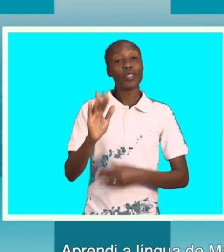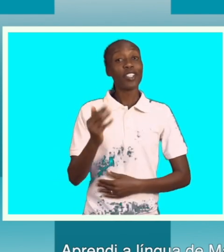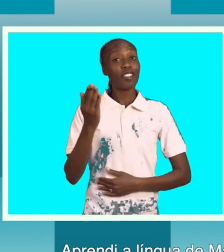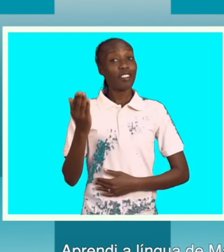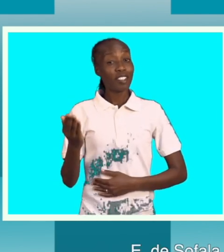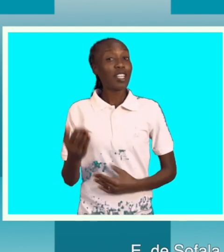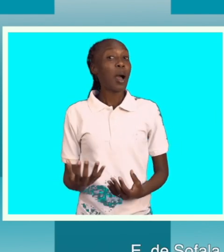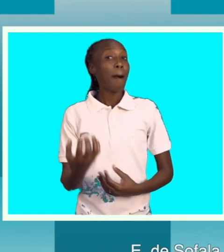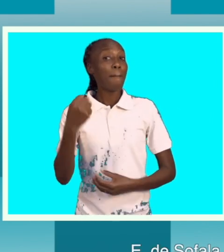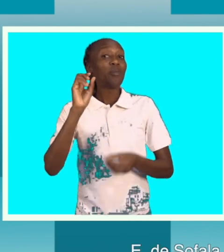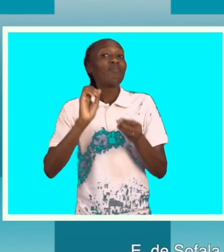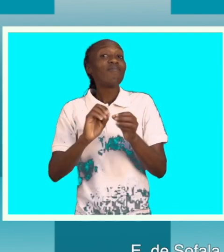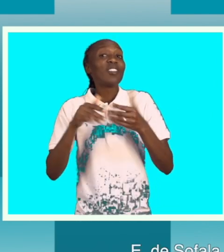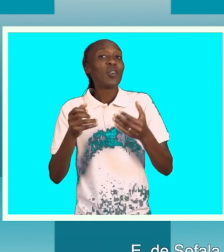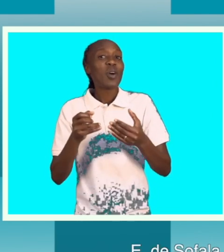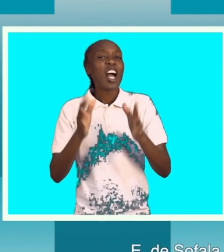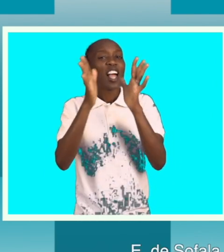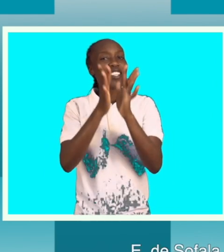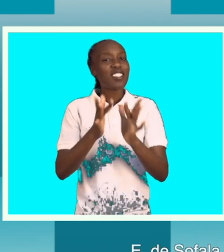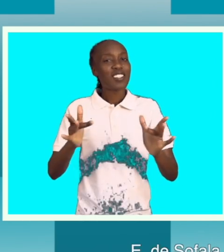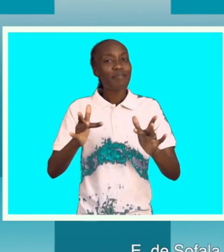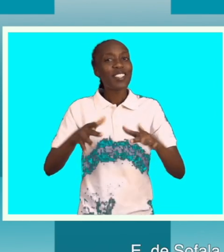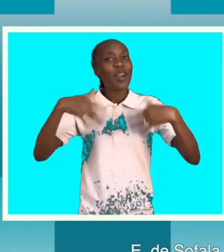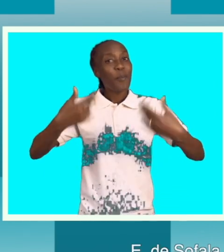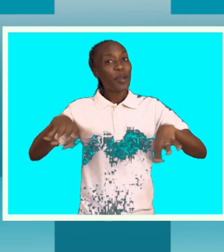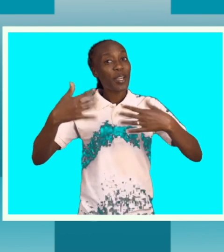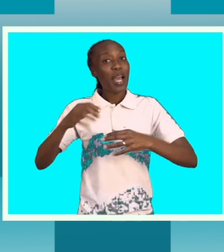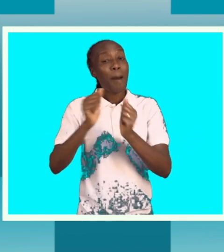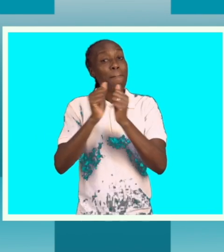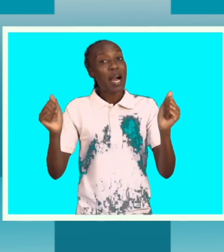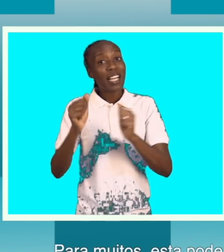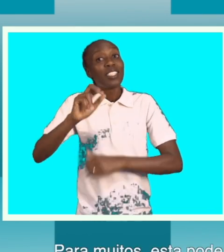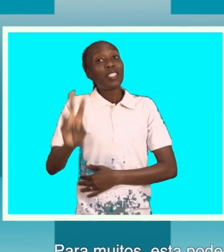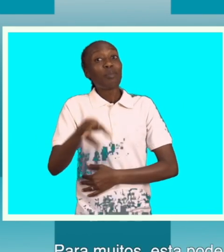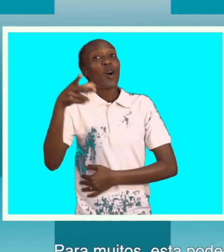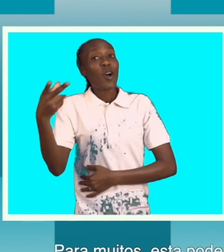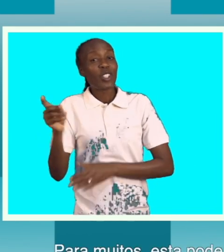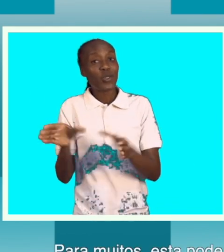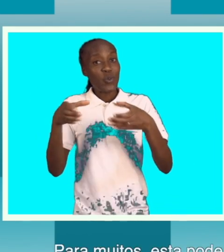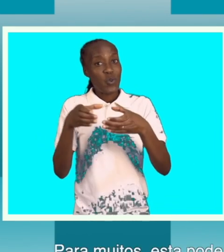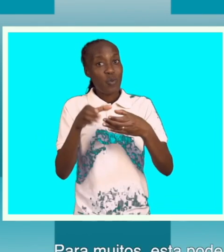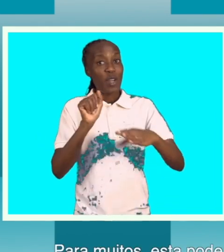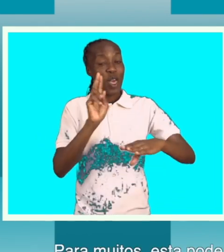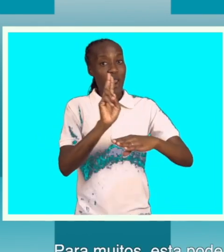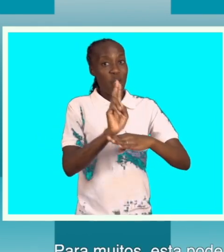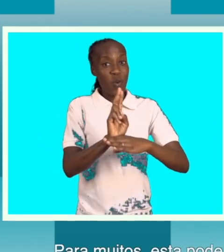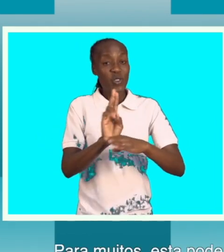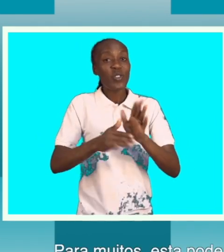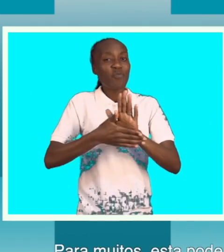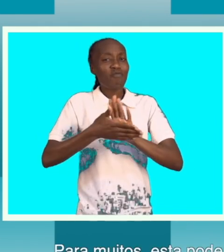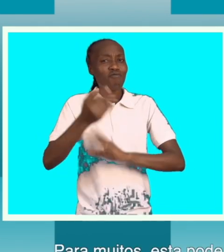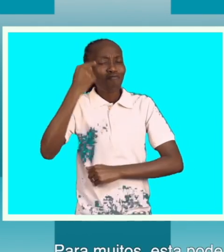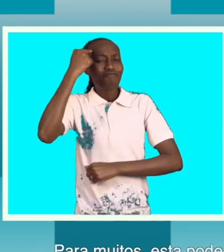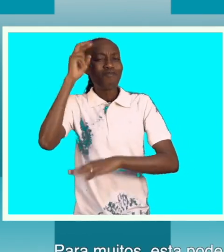De Sofala É calame A dizer Tchau Para muitos Esta pode ter sido Uma simples